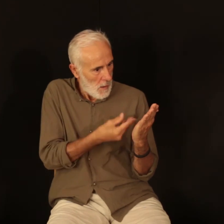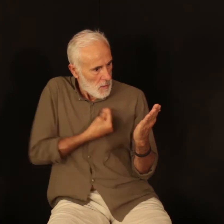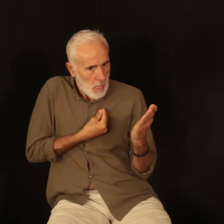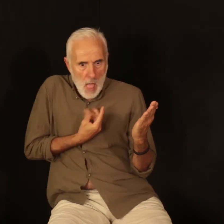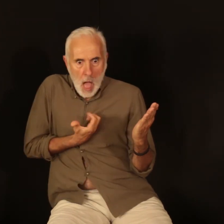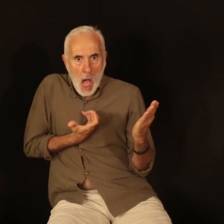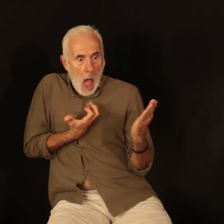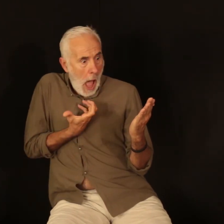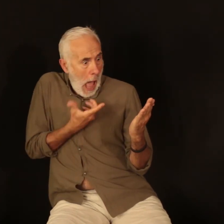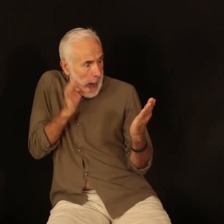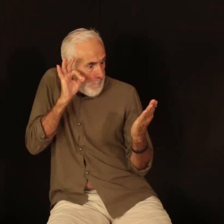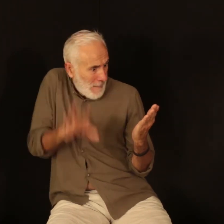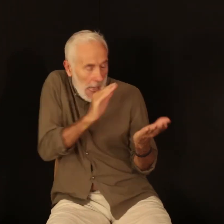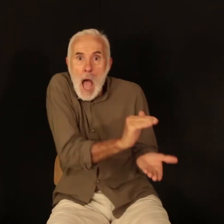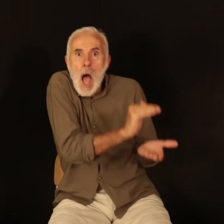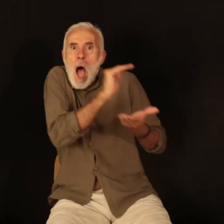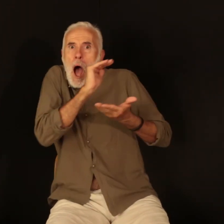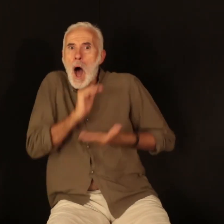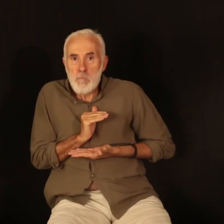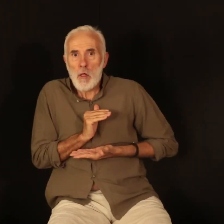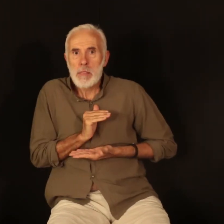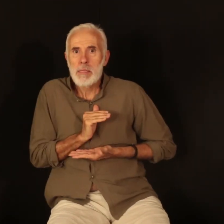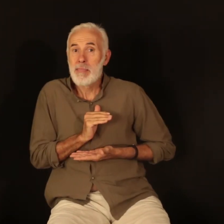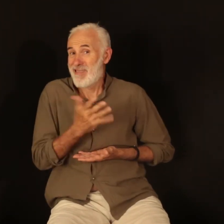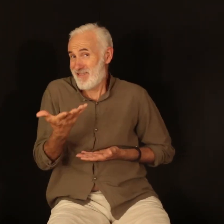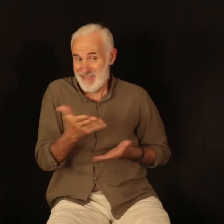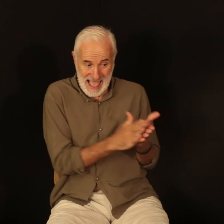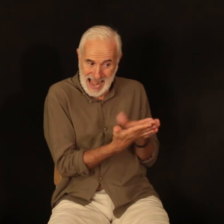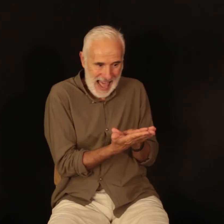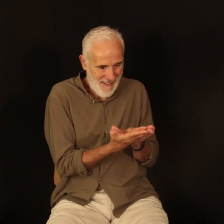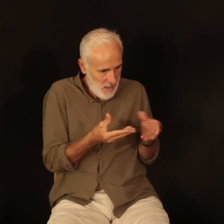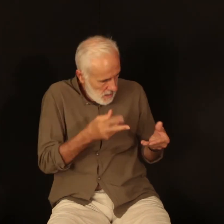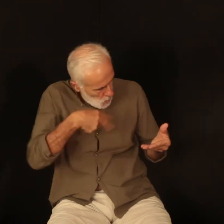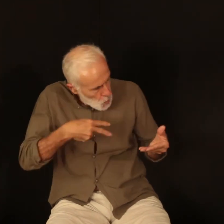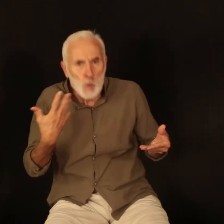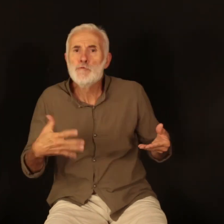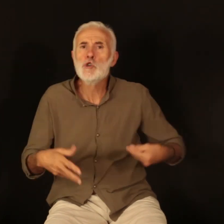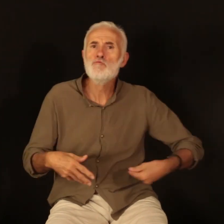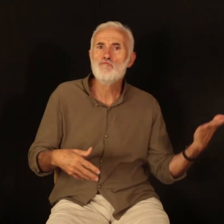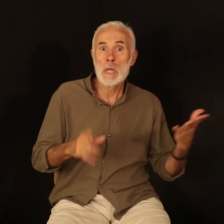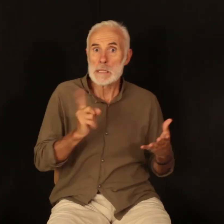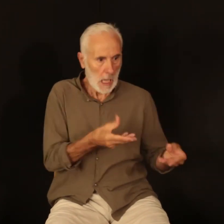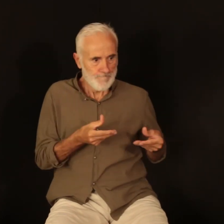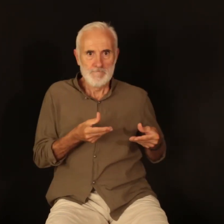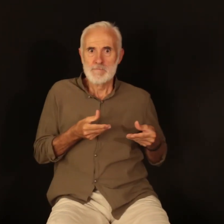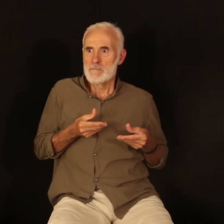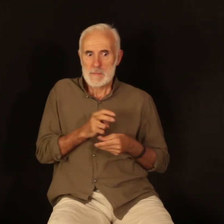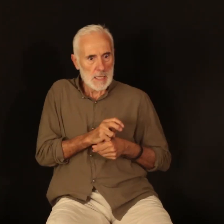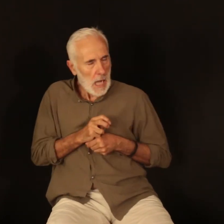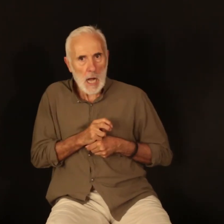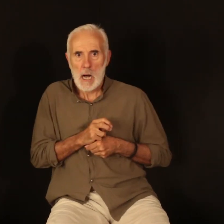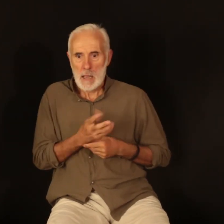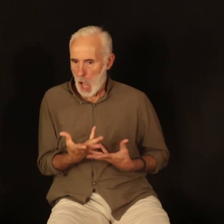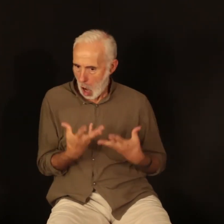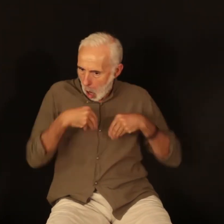livre, c'est celui qui va continuer de nous habiter longtemps, indépendamment de notre volonté presque. C'est aussi un livre qu'on